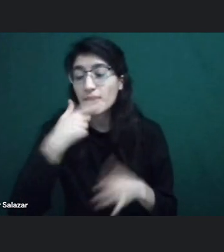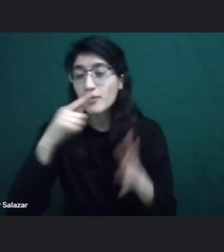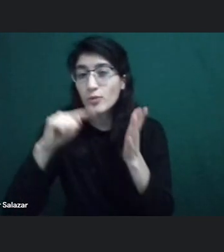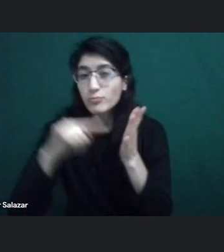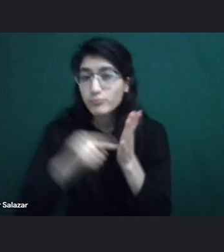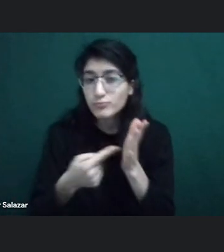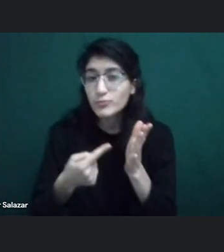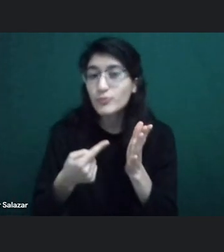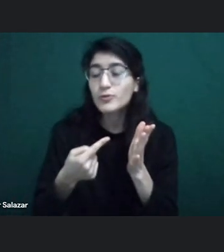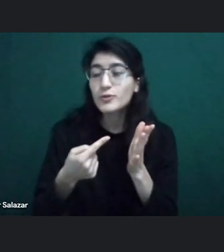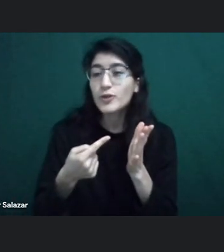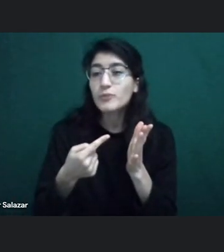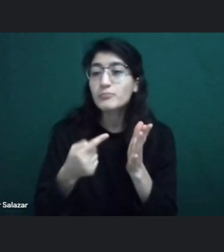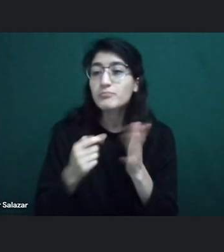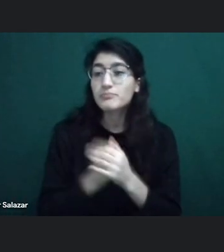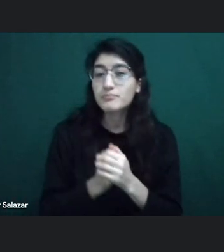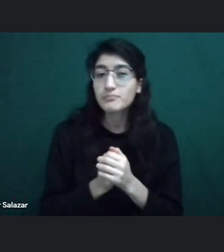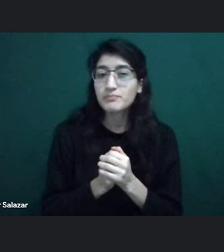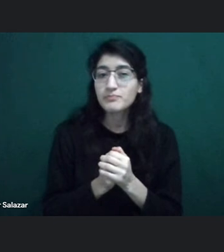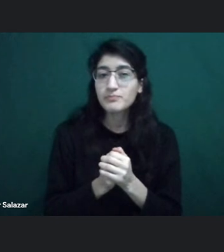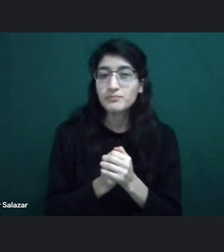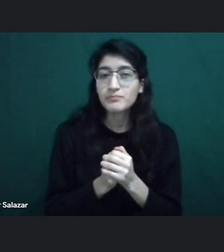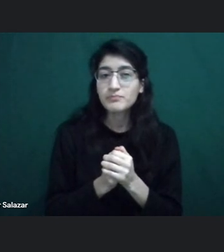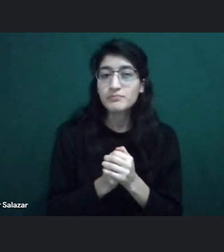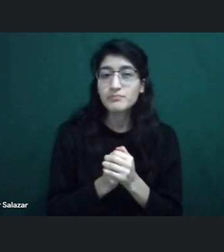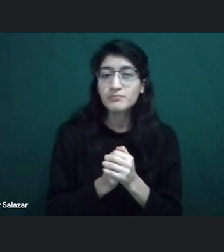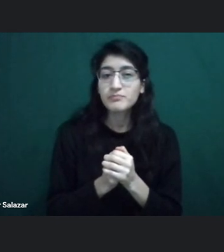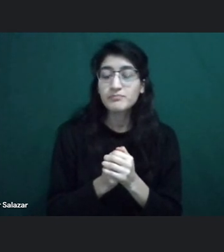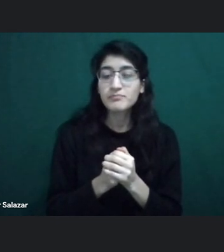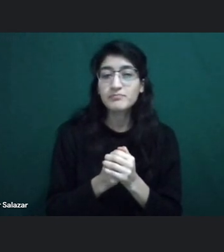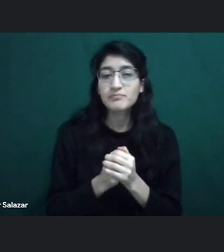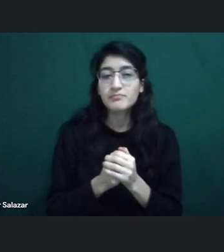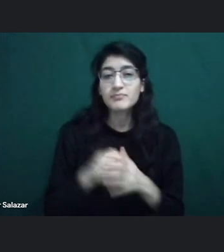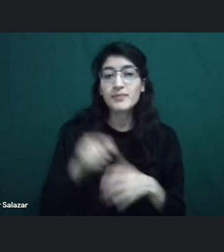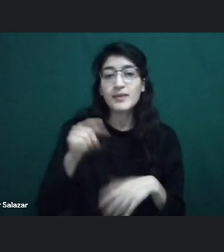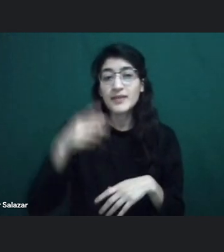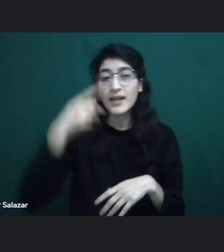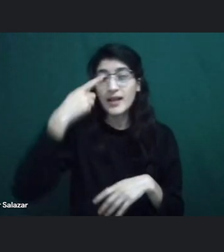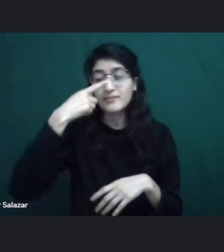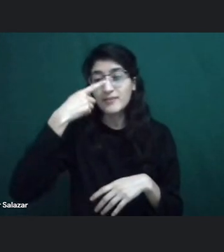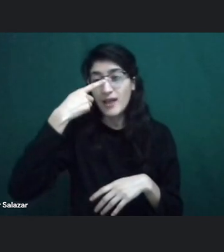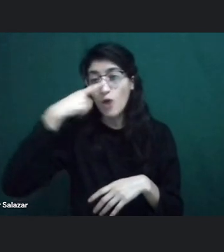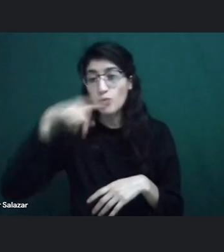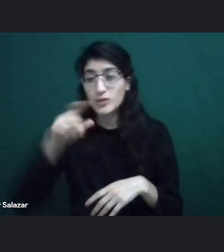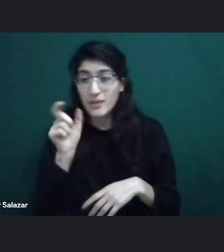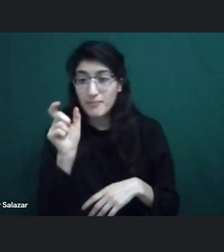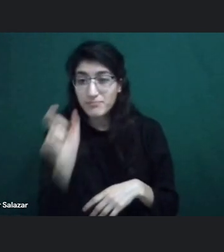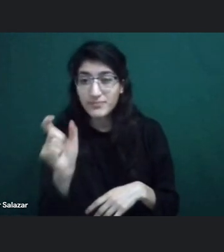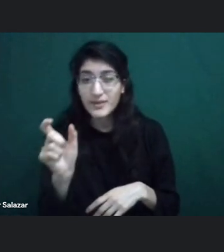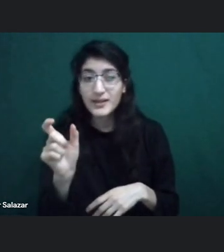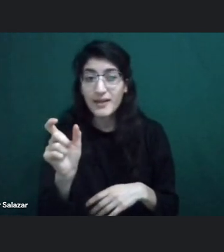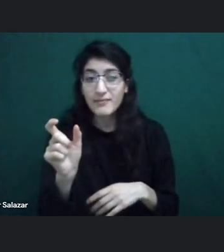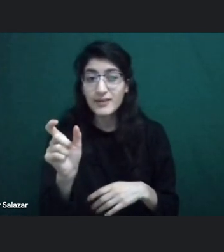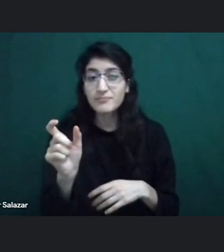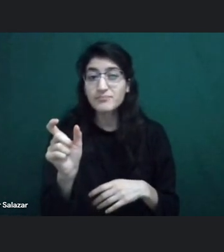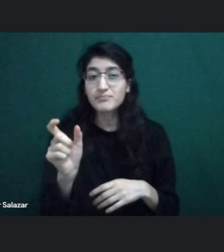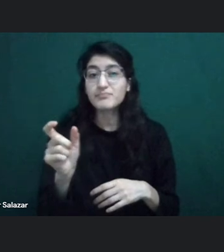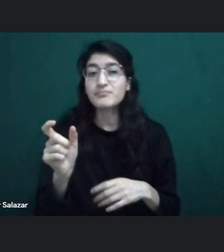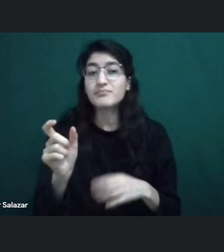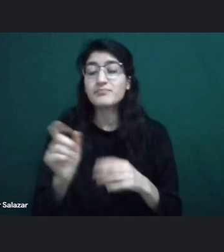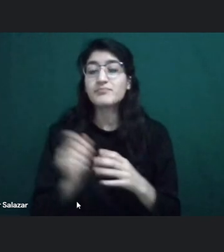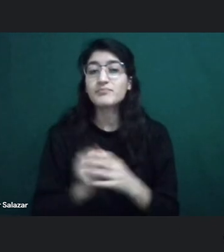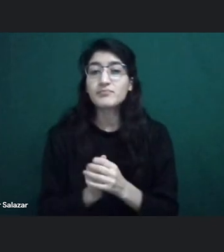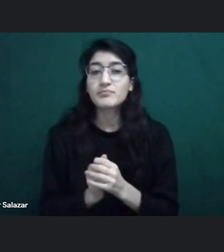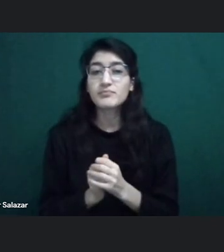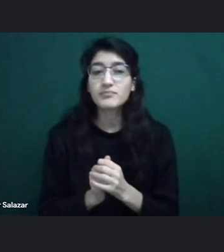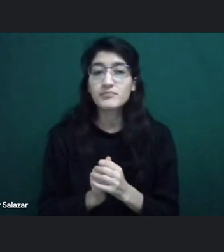En ese caso sería la última palabra o la única palabra en un bloque de lectura. También podría estar